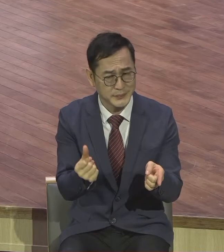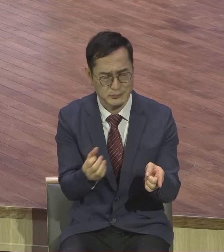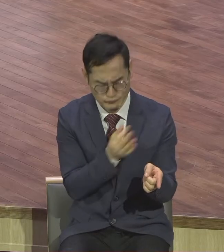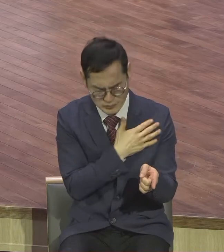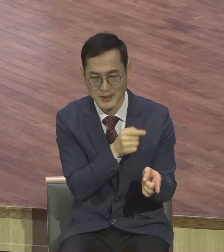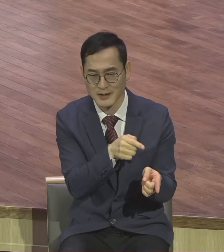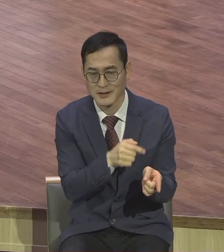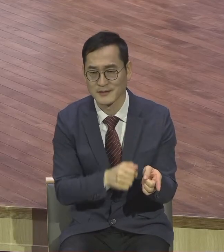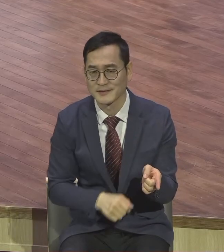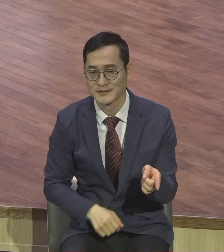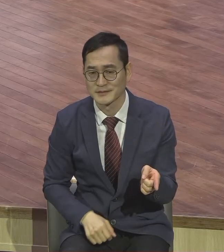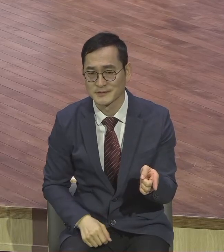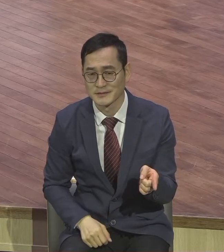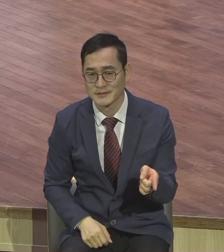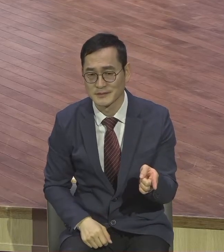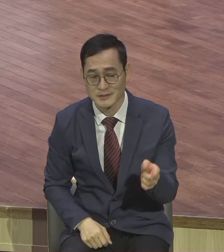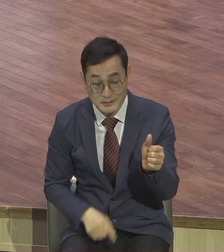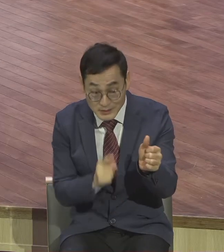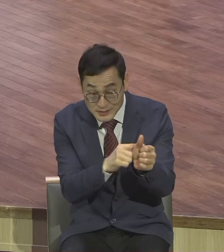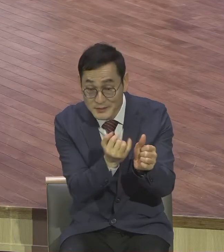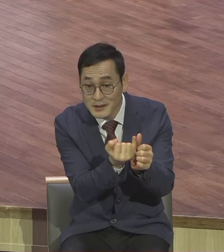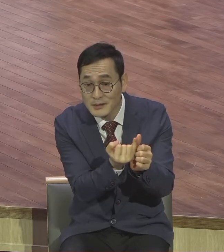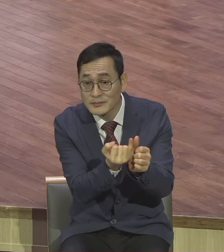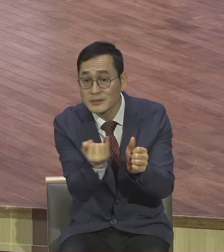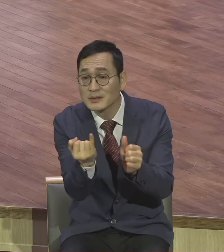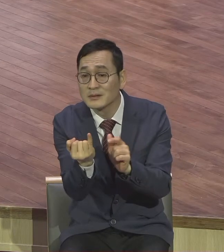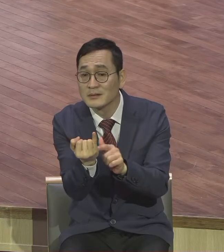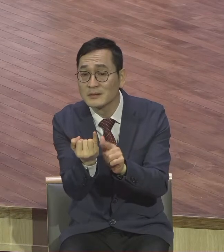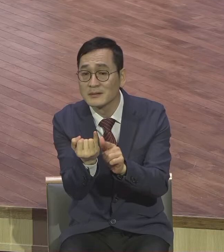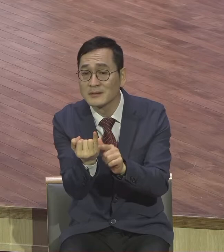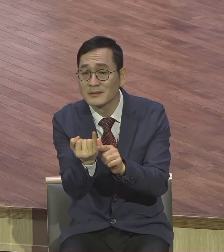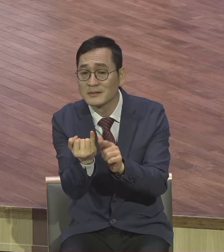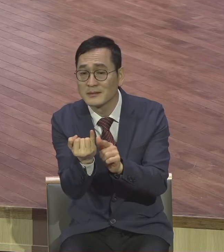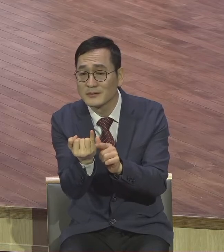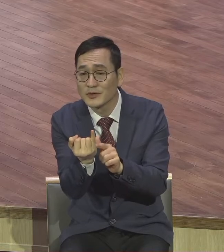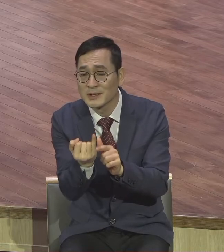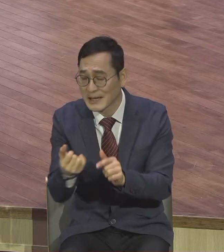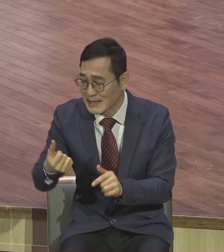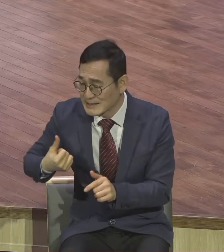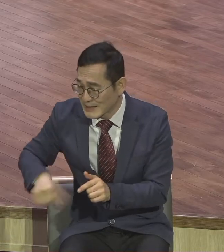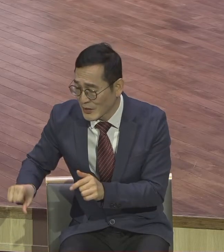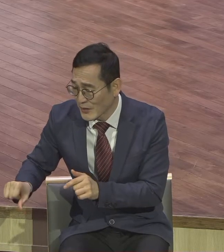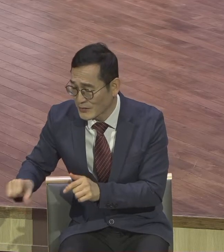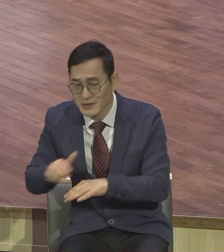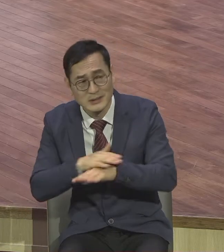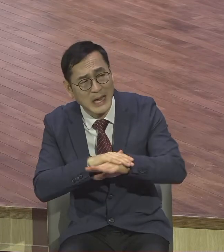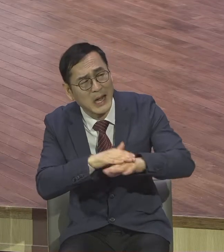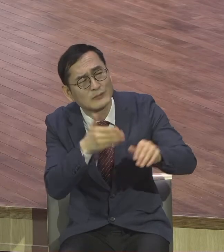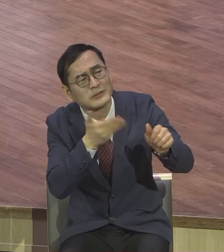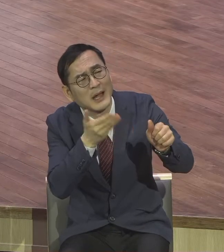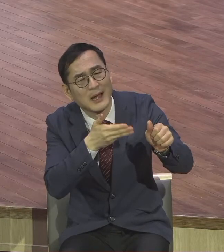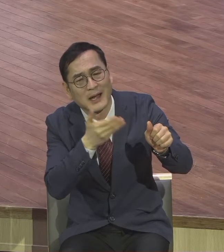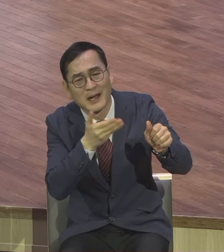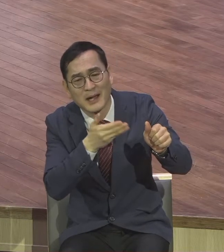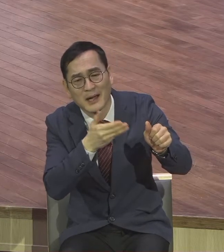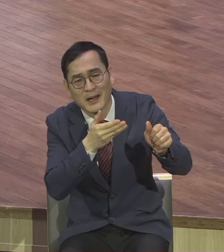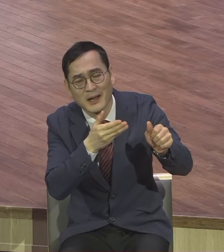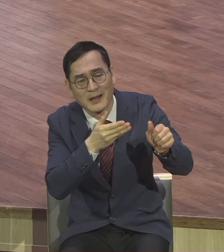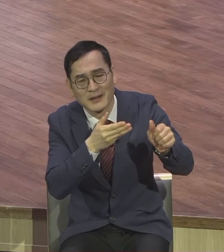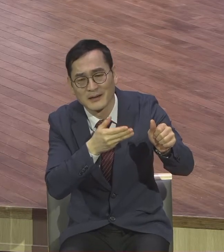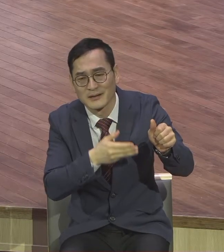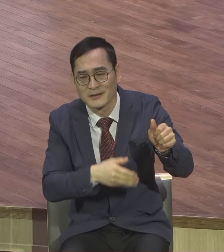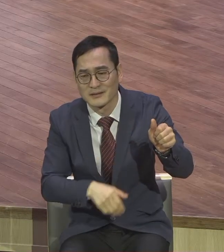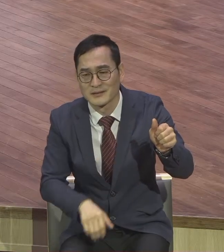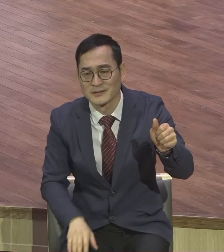배경 가지고 지금 예수님께 나와서 인사청탁을 하면서 치맛바람을 일으키고 있습니다.